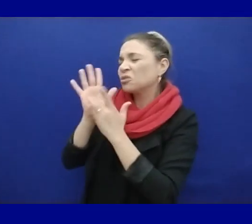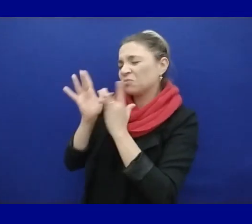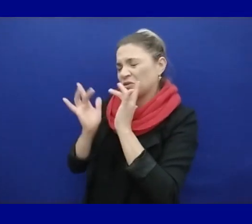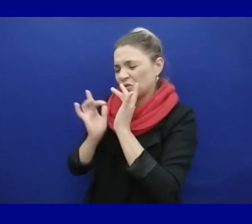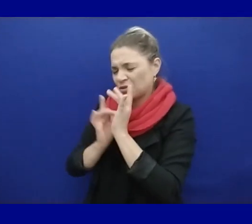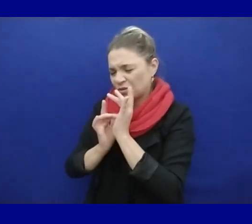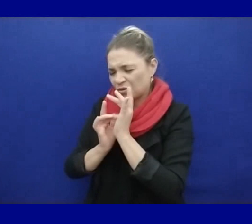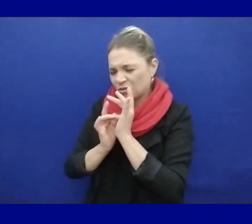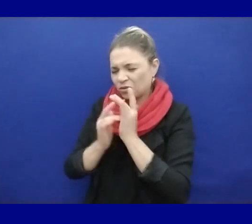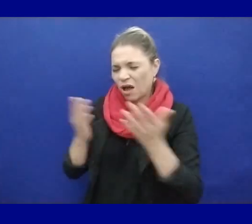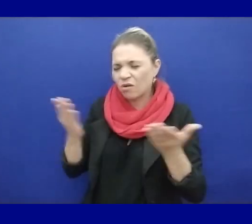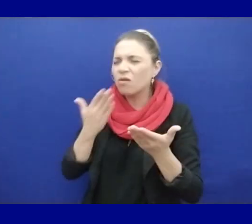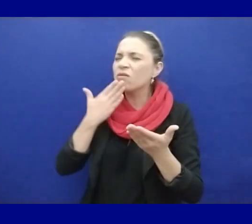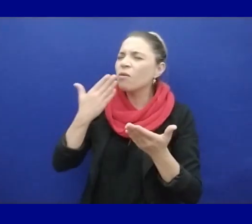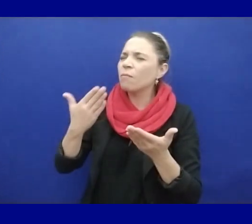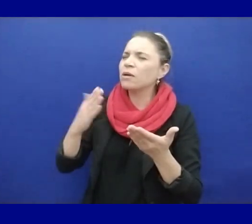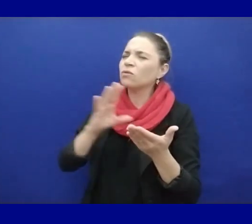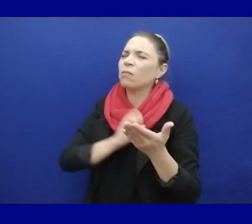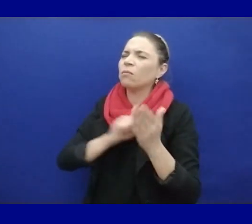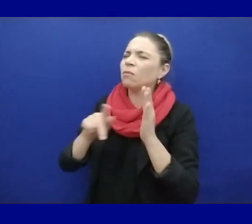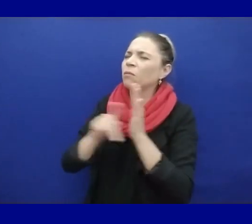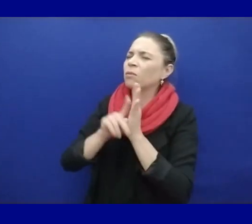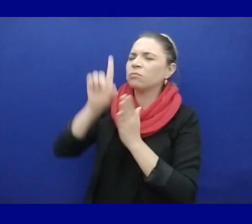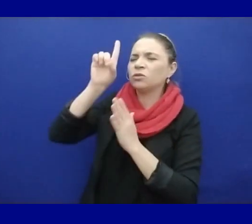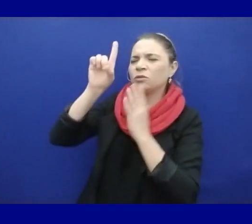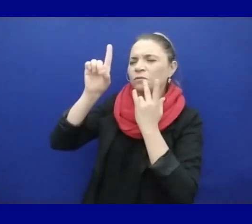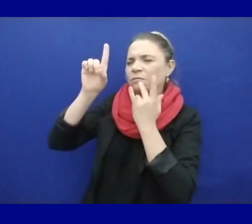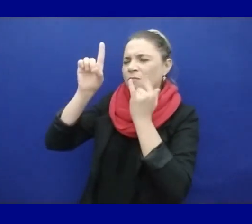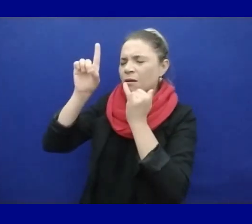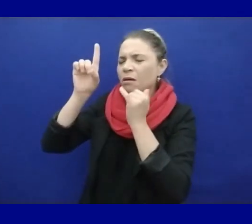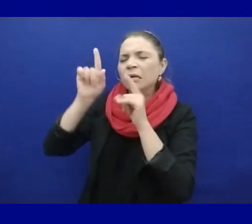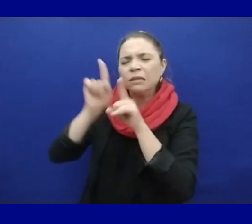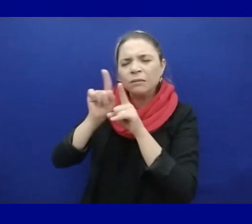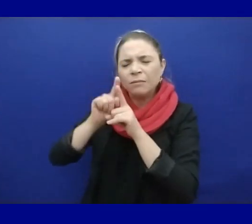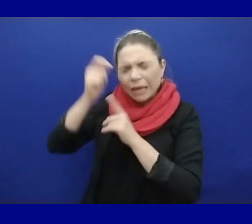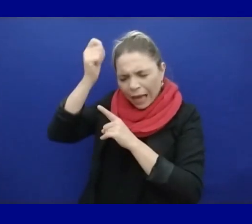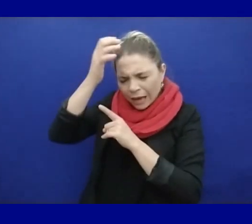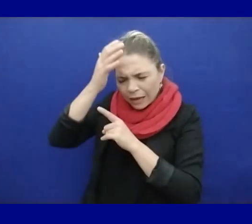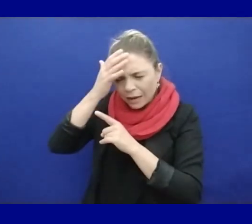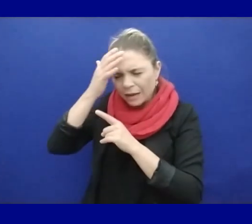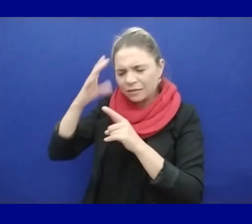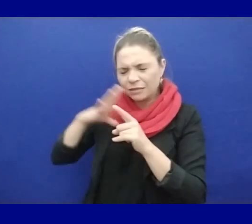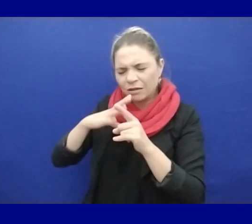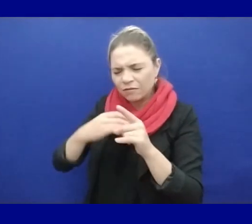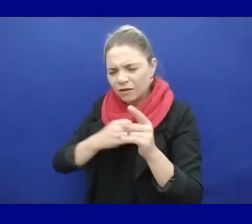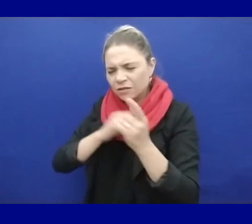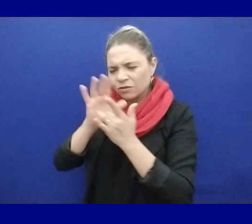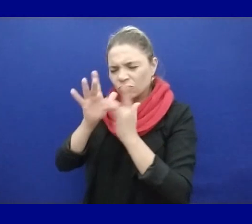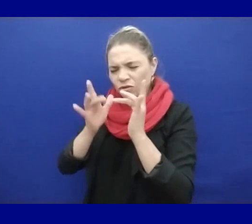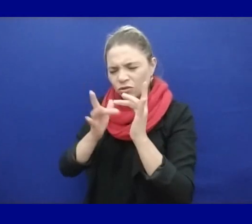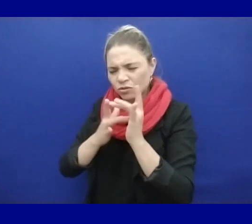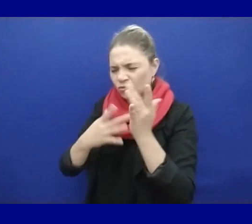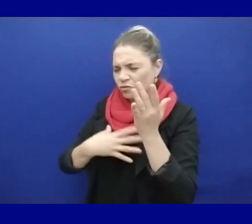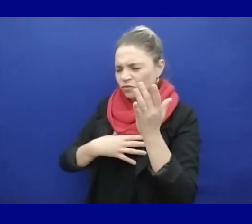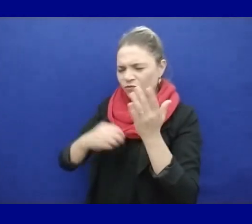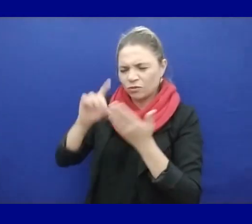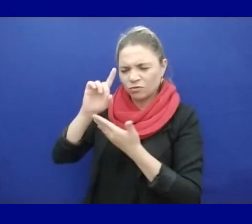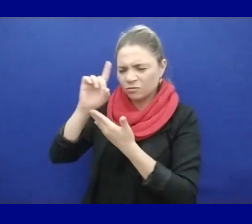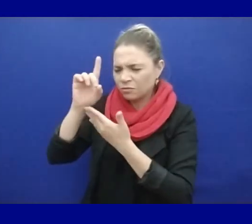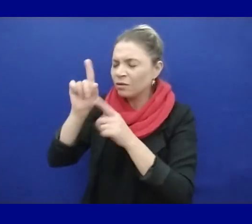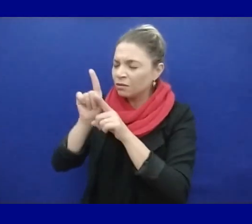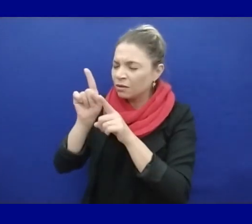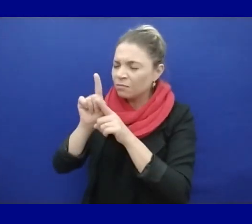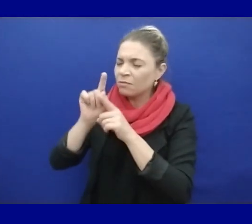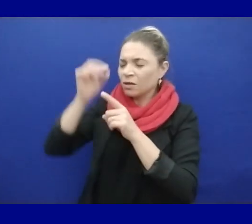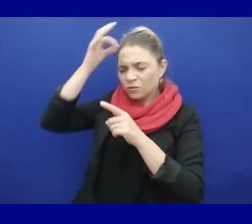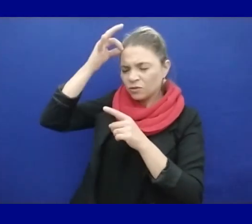de Jesus. E que o amor de Deus, o Pai, a graça salvadora de Jesus, seu Filho amado,